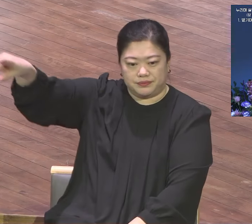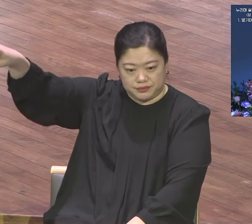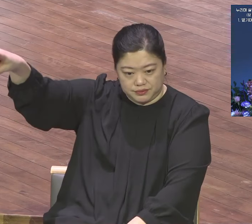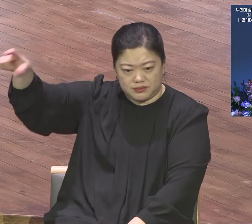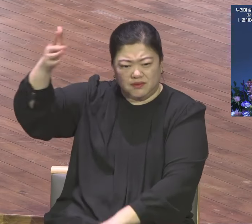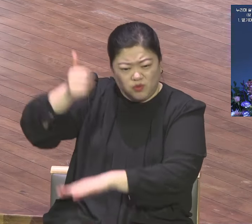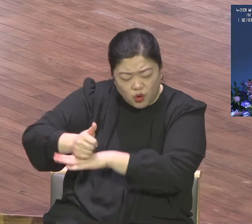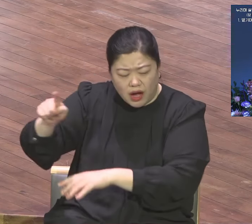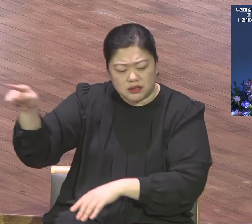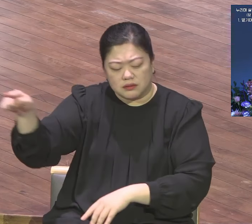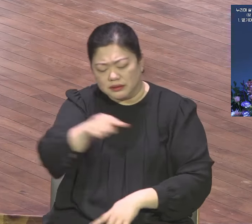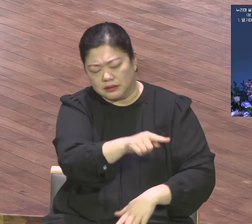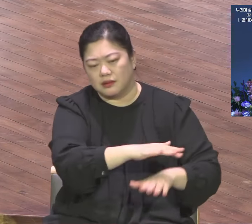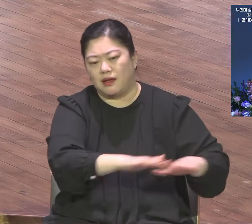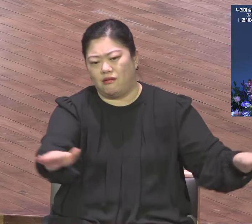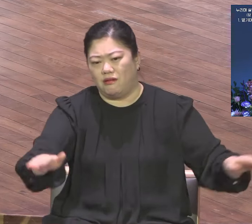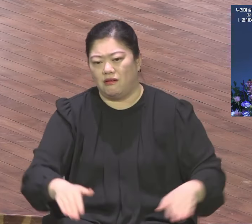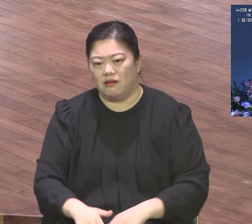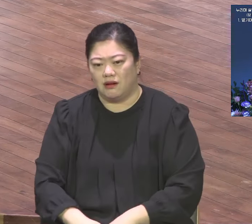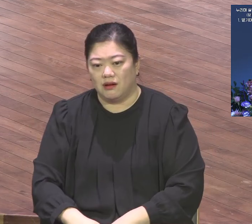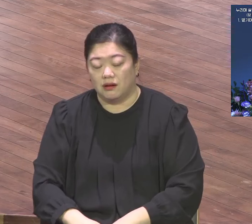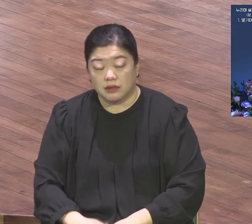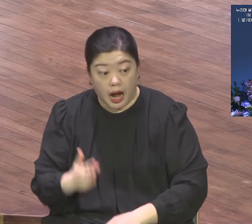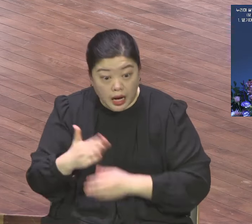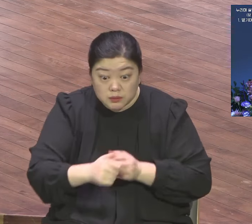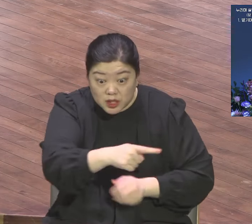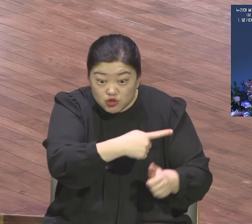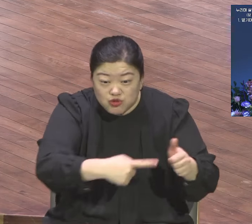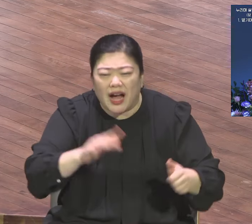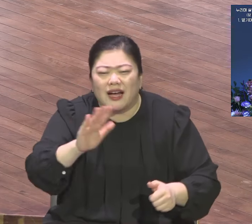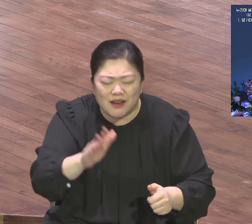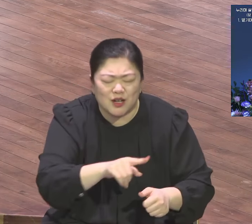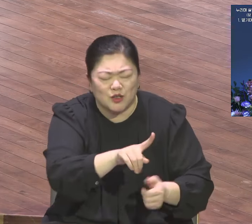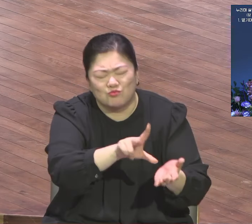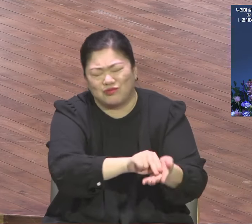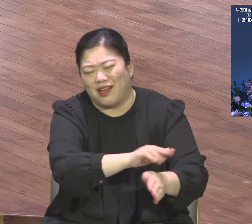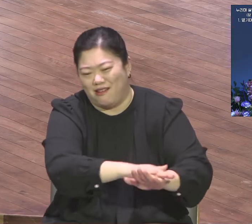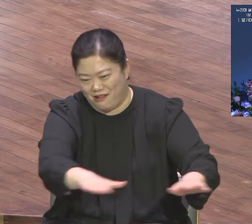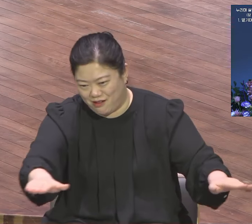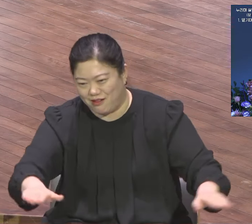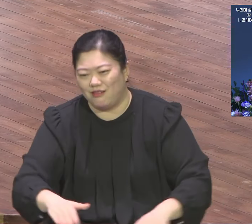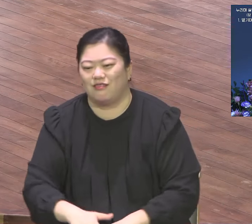주신다니까. 공평하게. 사람 말은요 양쪽 다 들어봐야 돼요.